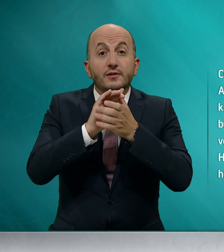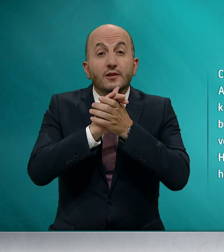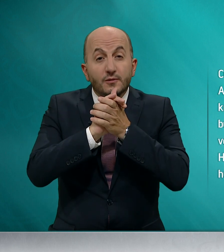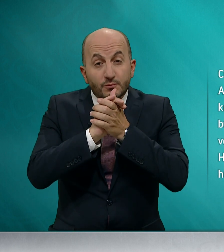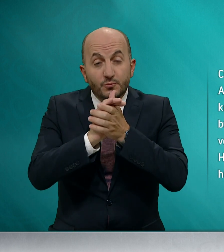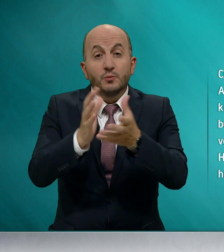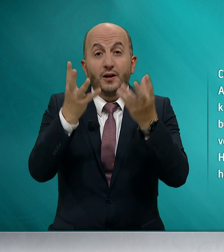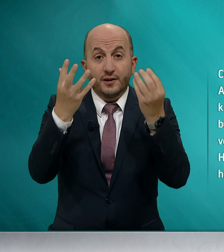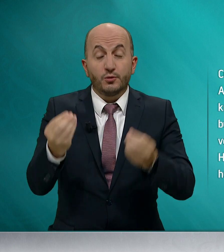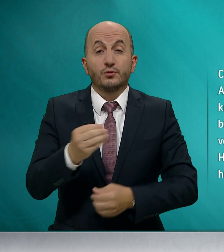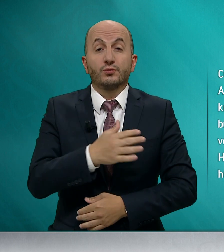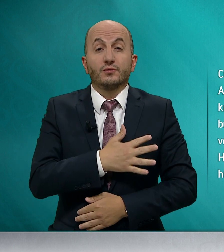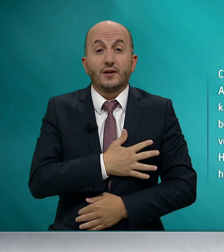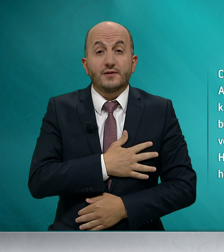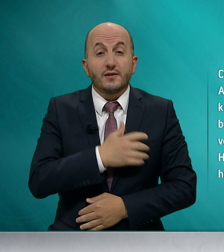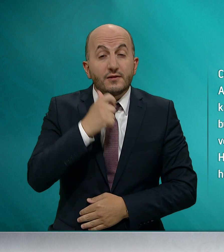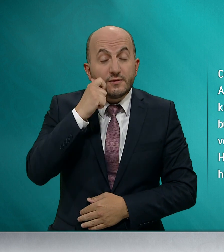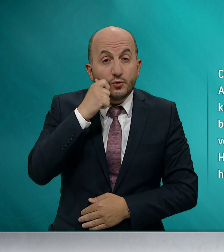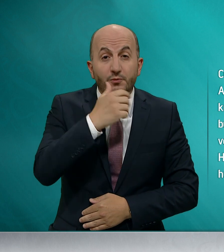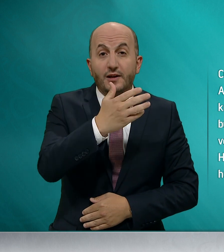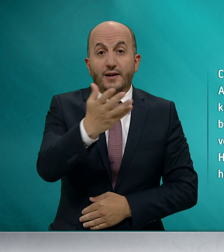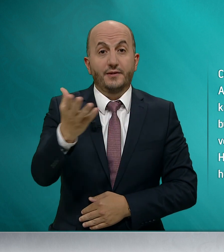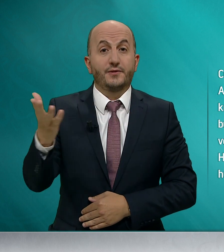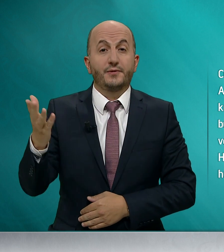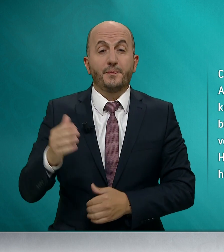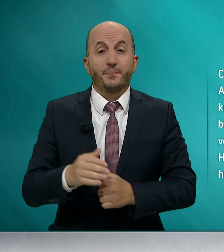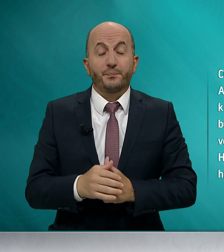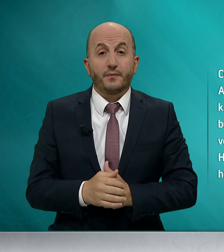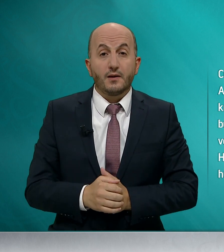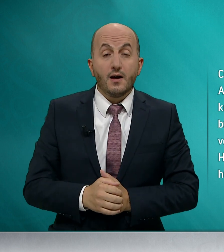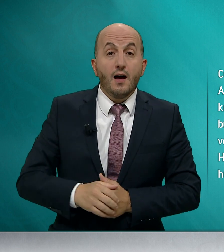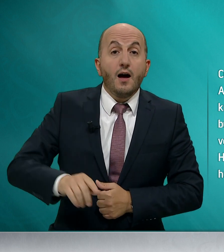Cumanız mübarek olsun aziz müminler.